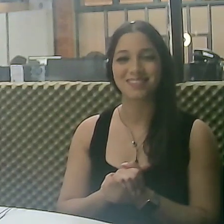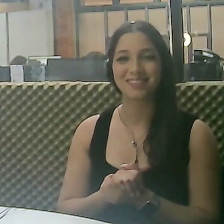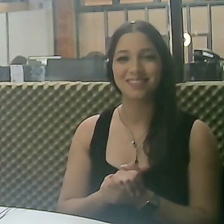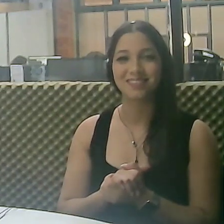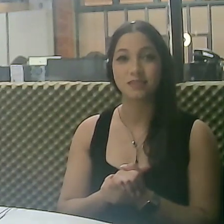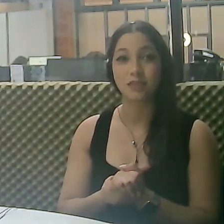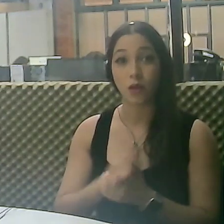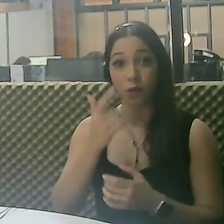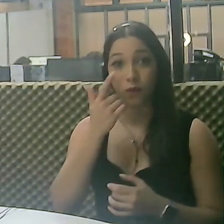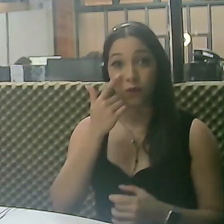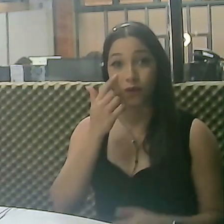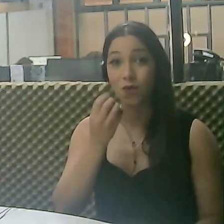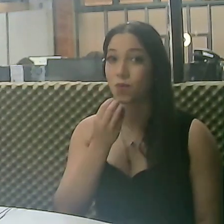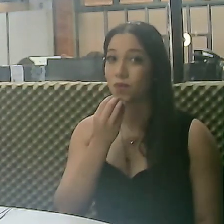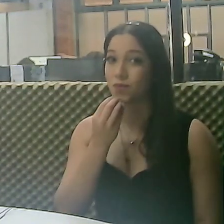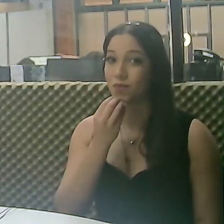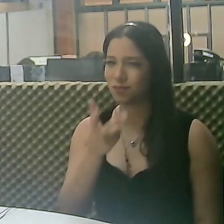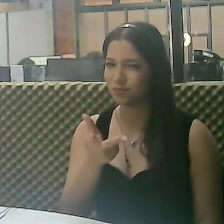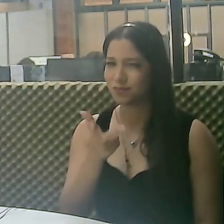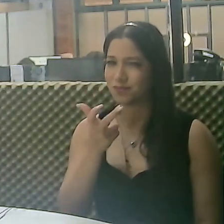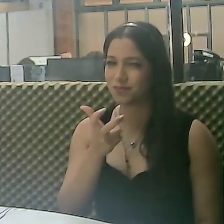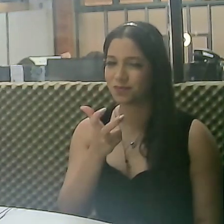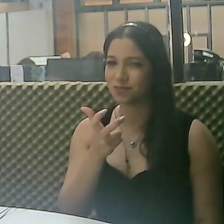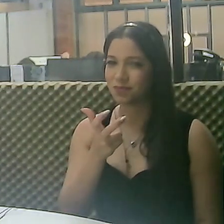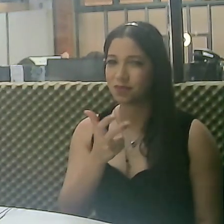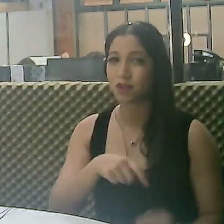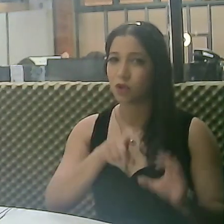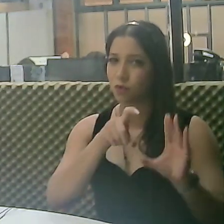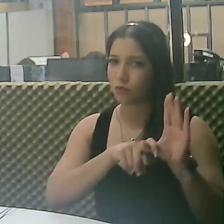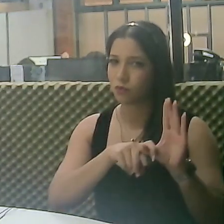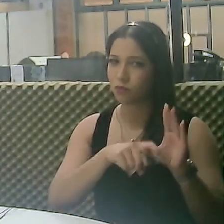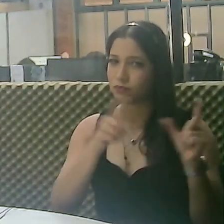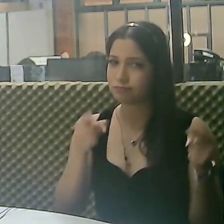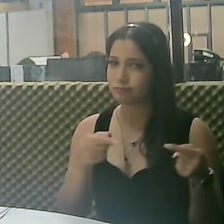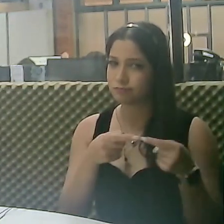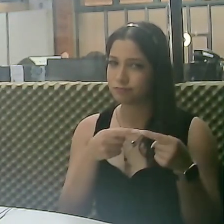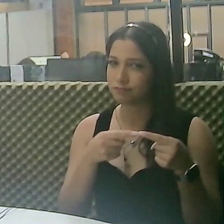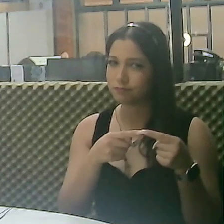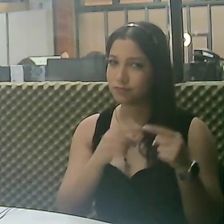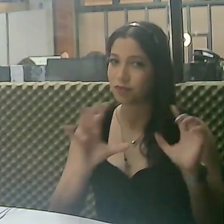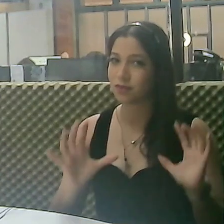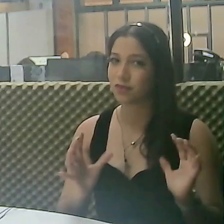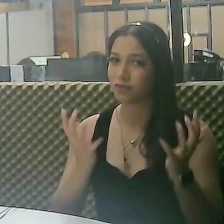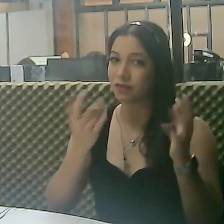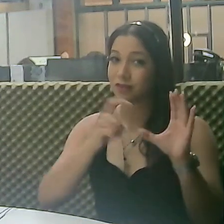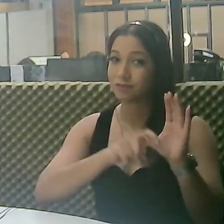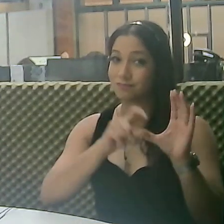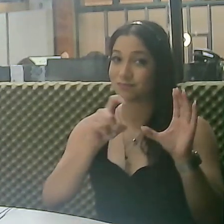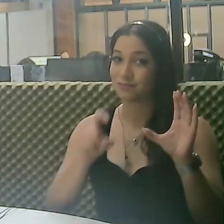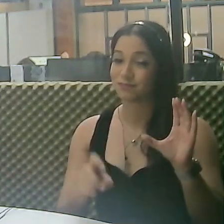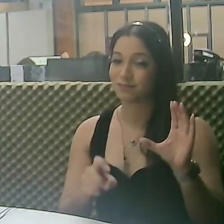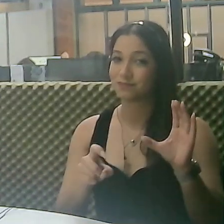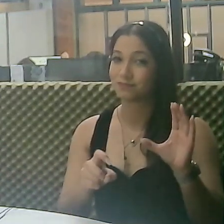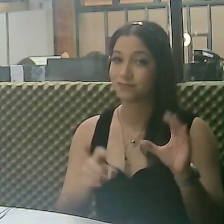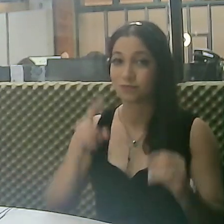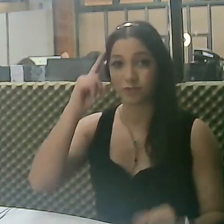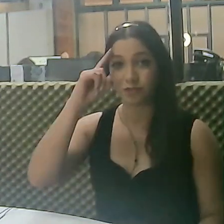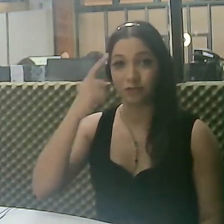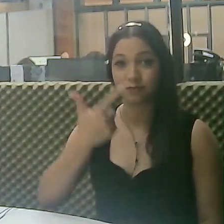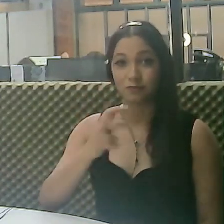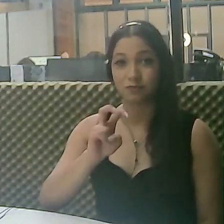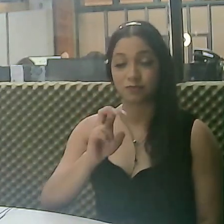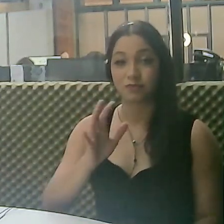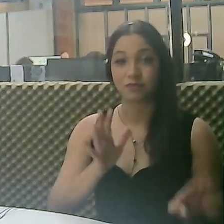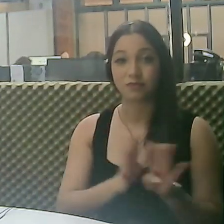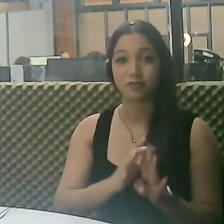Notícias. Não perca essa oportunidade de colocar as contas em dia e participar do mutirão Dívida Zero. É de 25 a